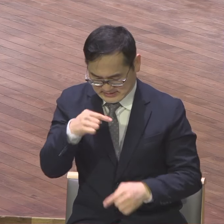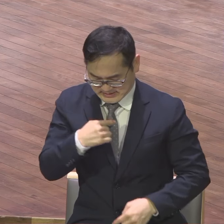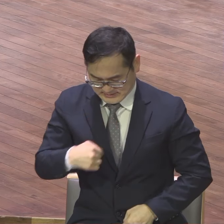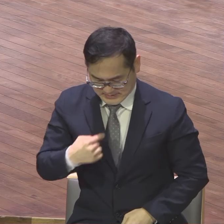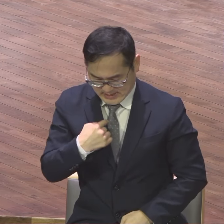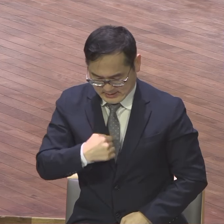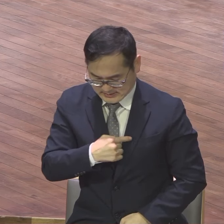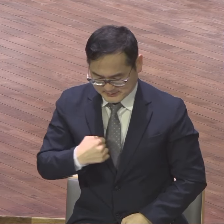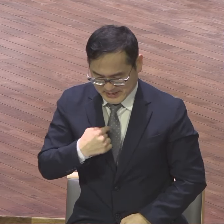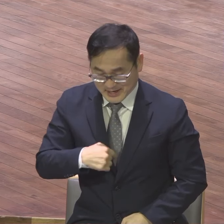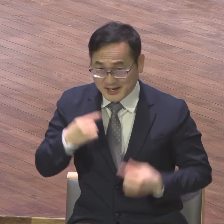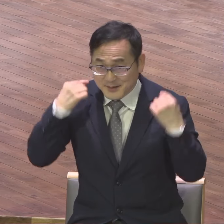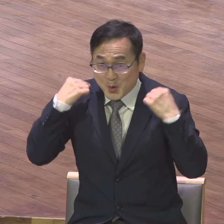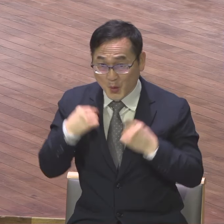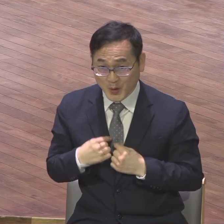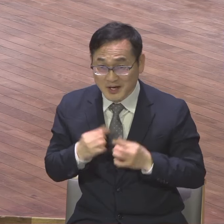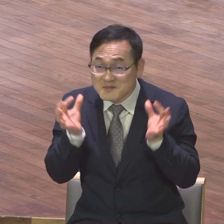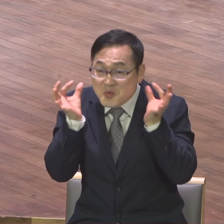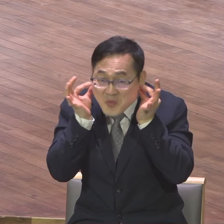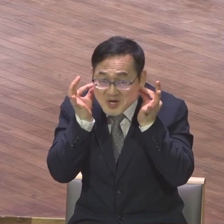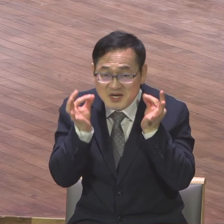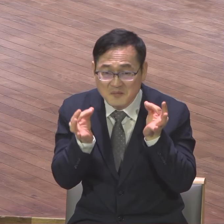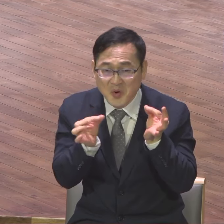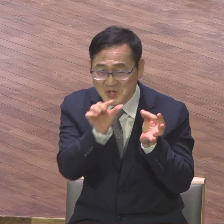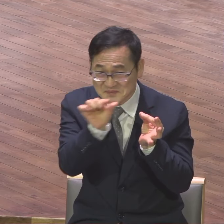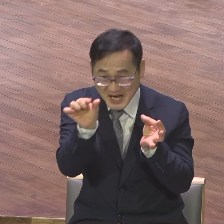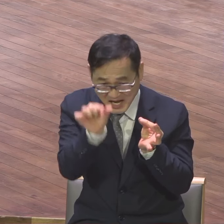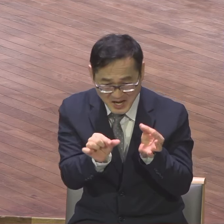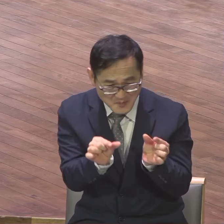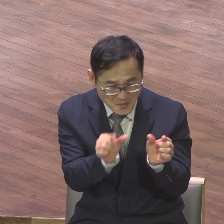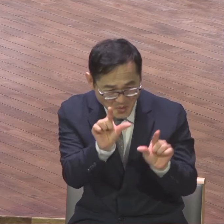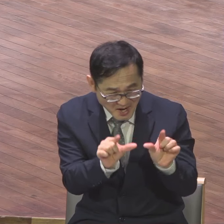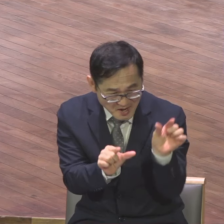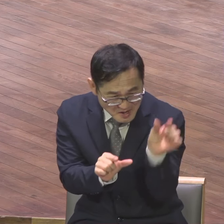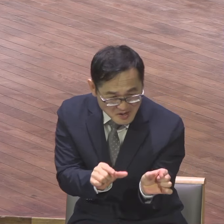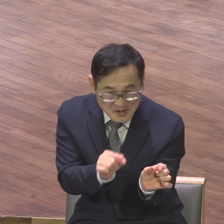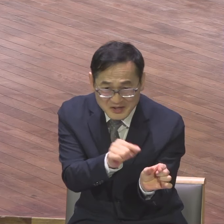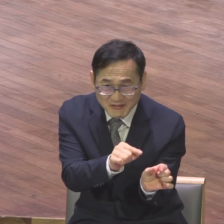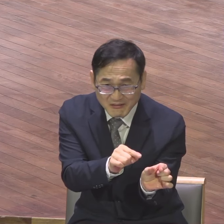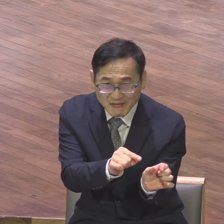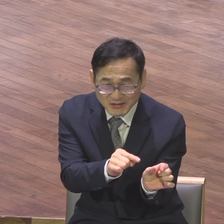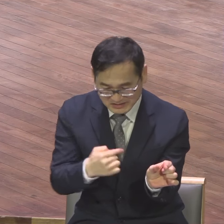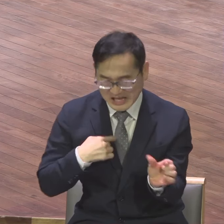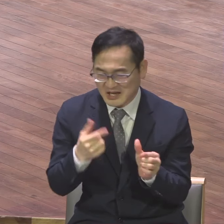셰프 박사는 희용일관 사랑이라 그랬어요.